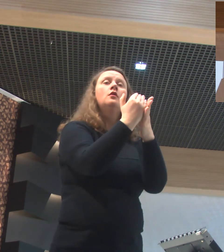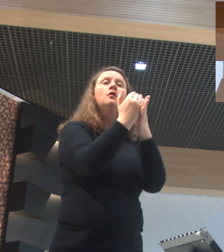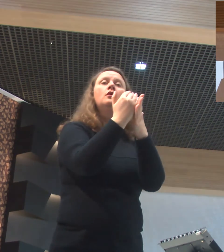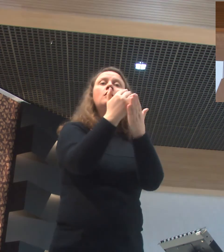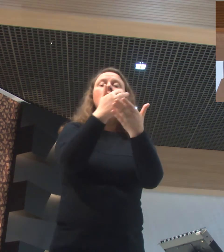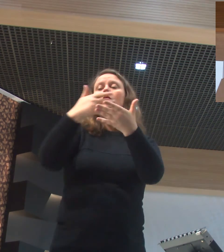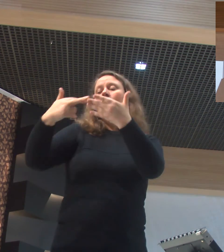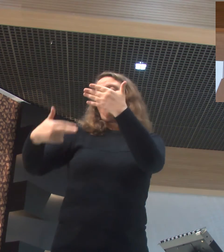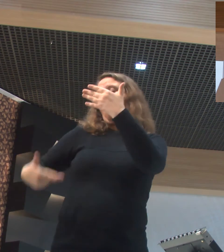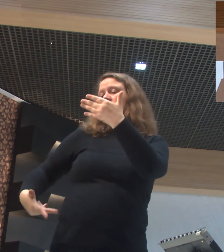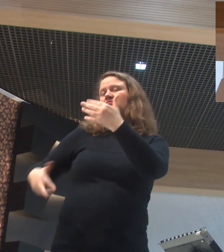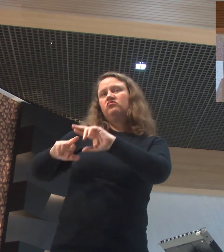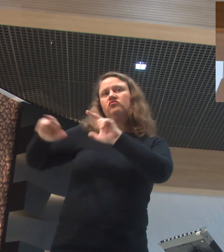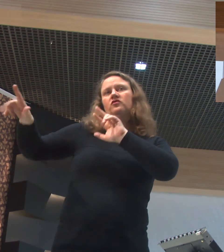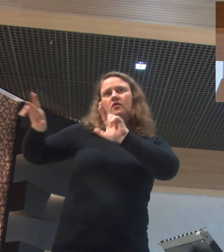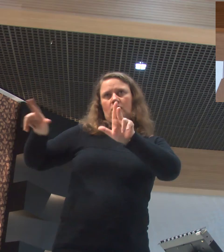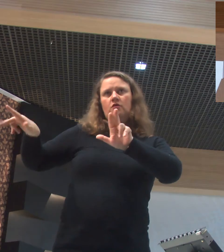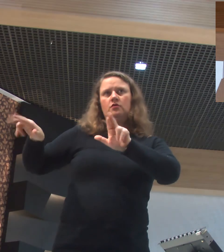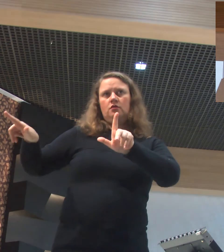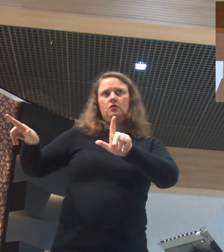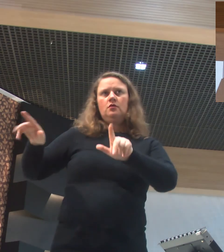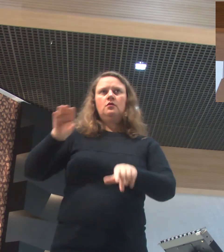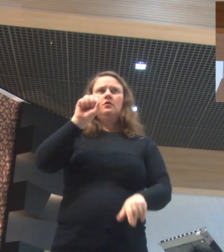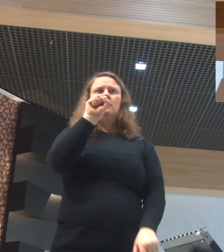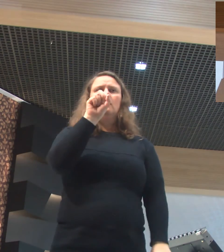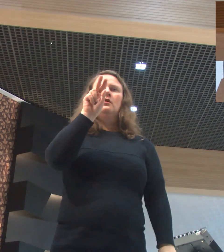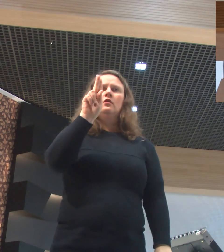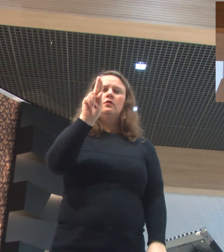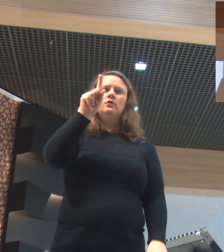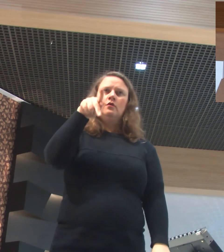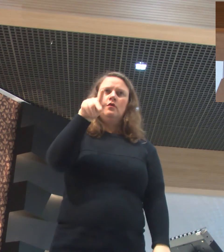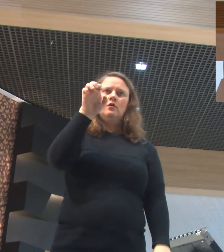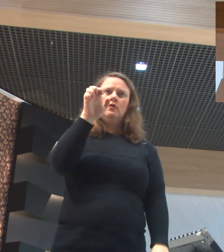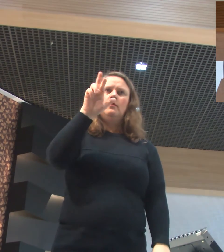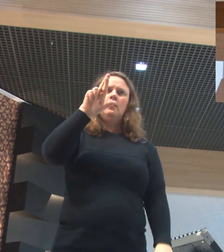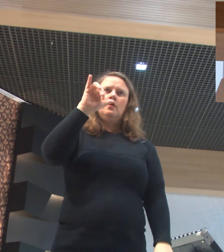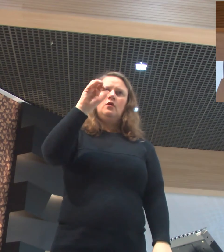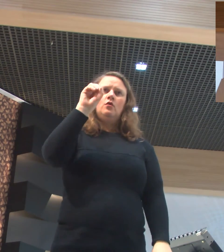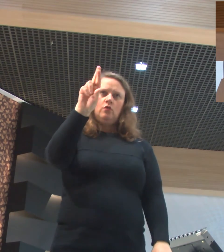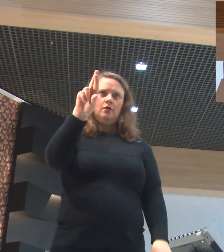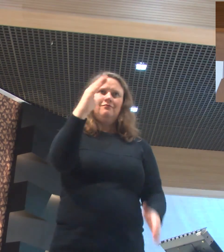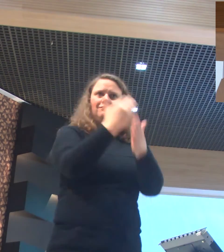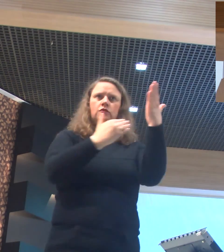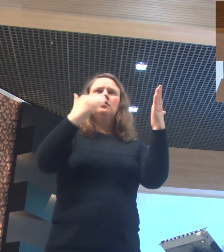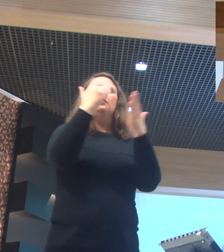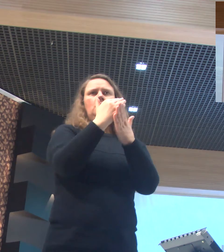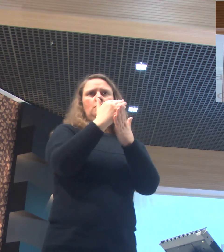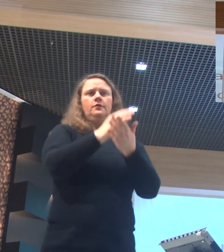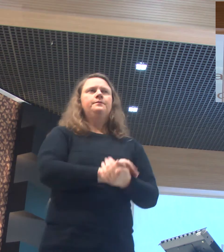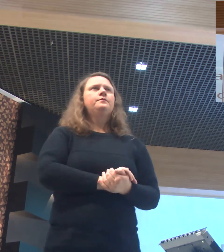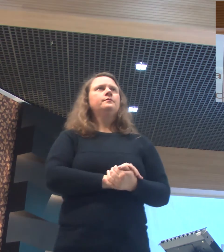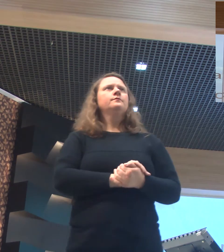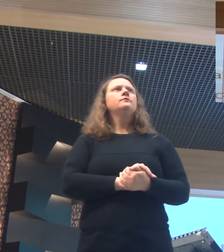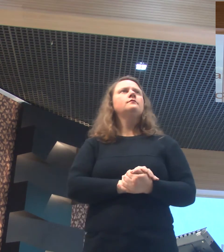outras, certo? Então, na lacuna ali é superior, contudo, a justiça superior a todas as